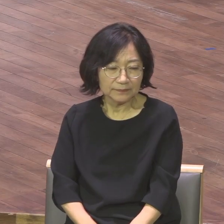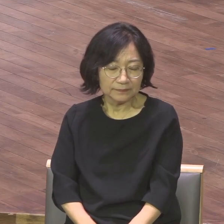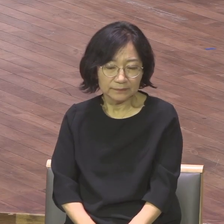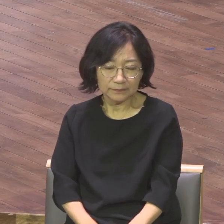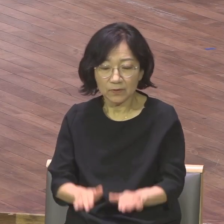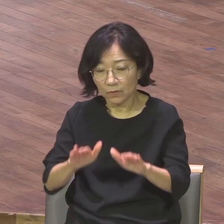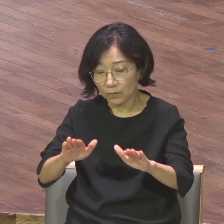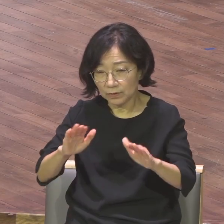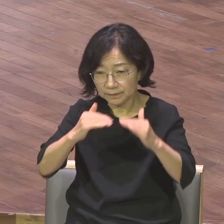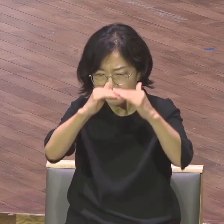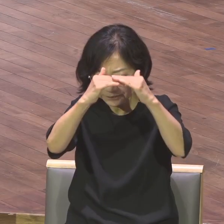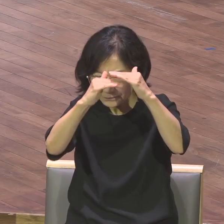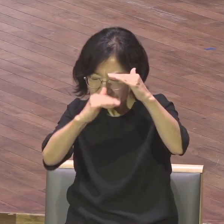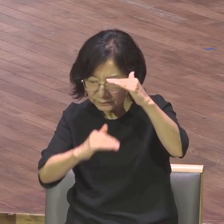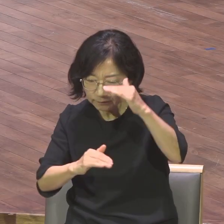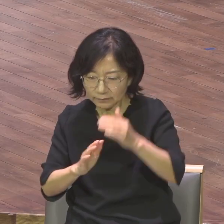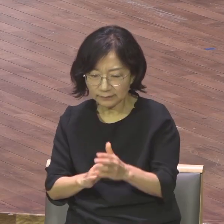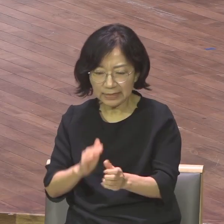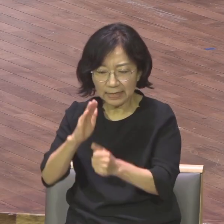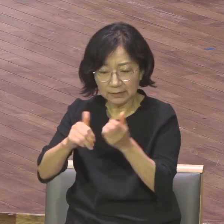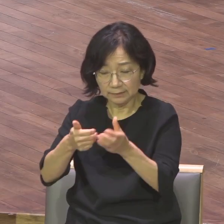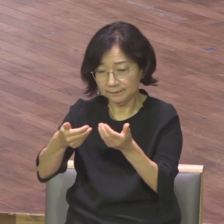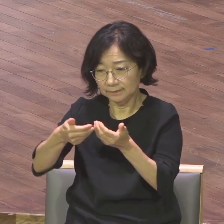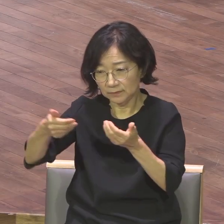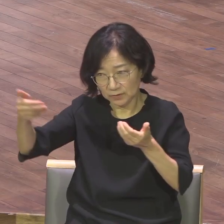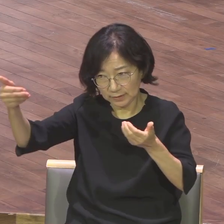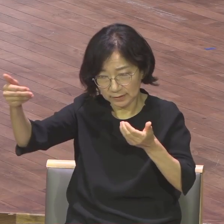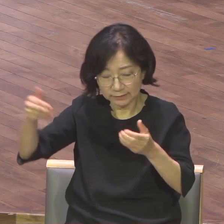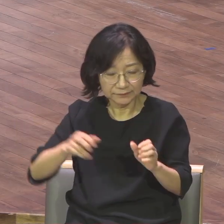오늘 본문은 이런 하나님 떠난 인간에게